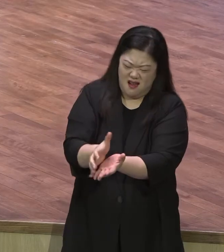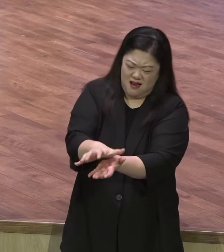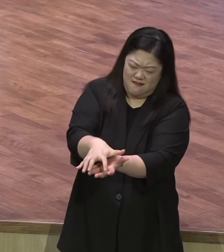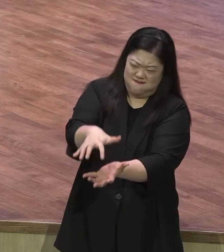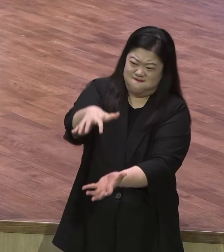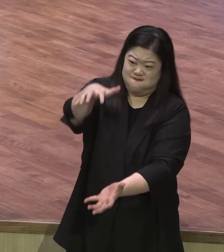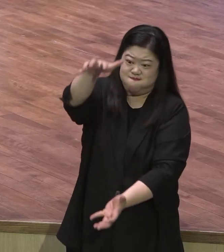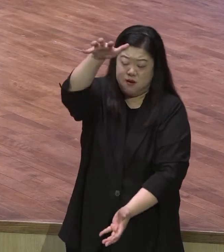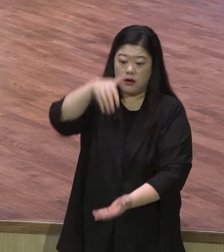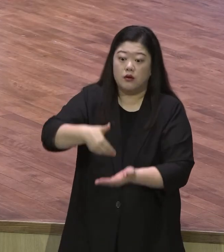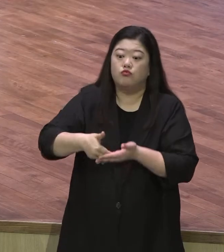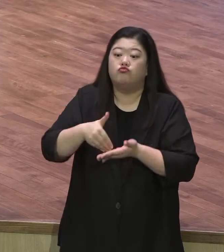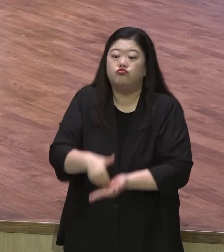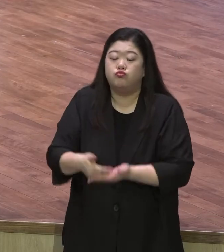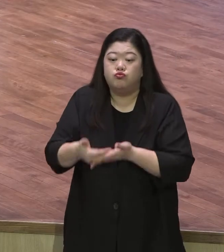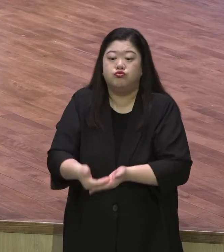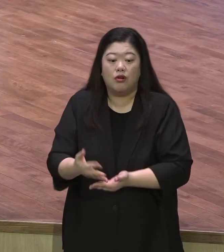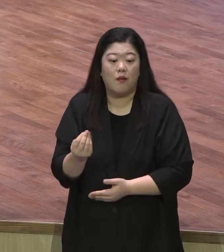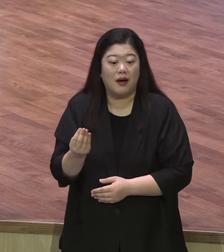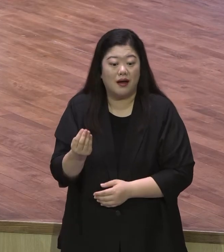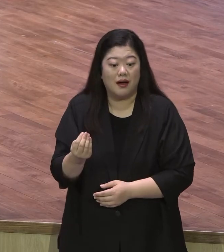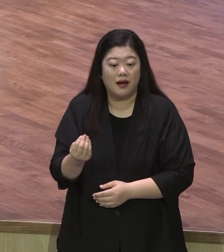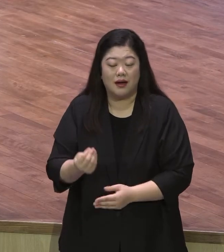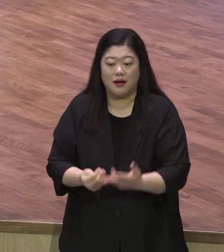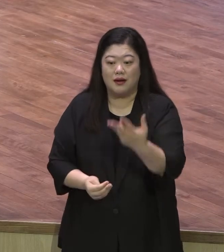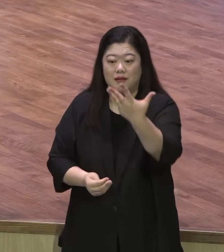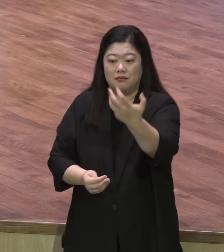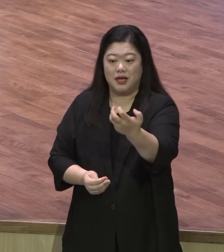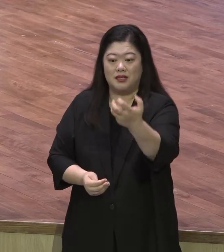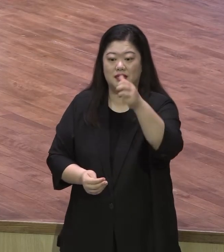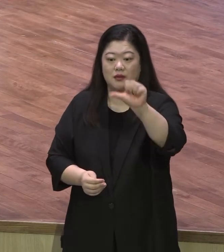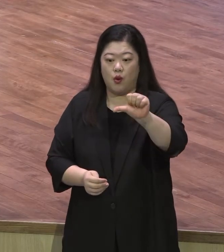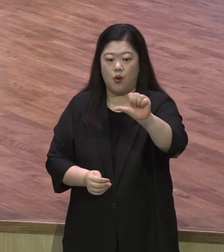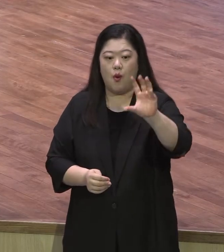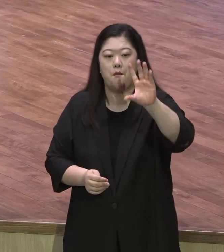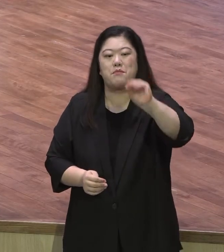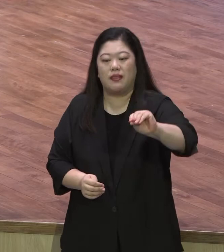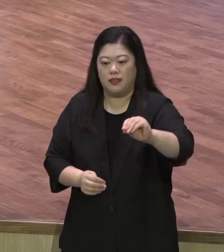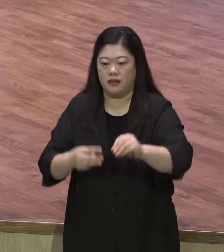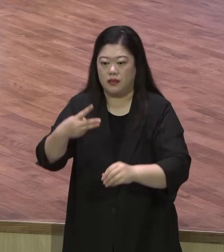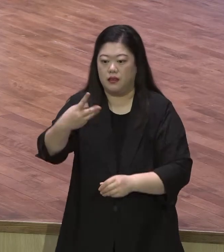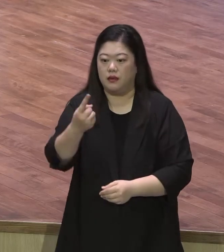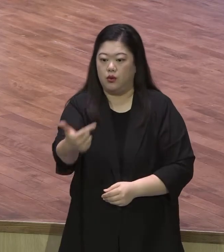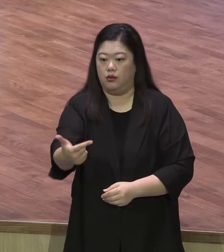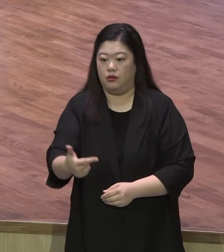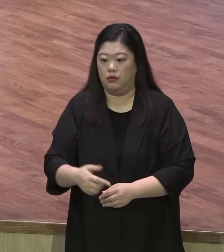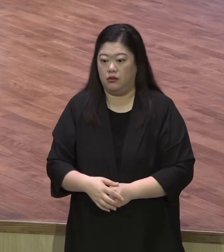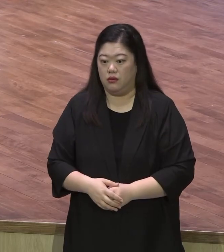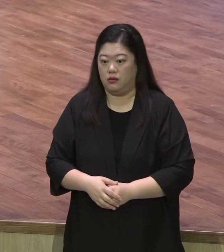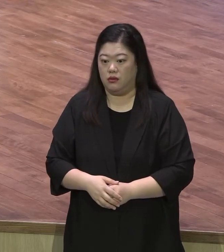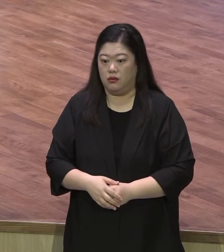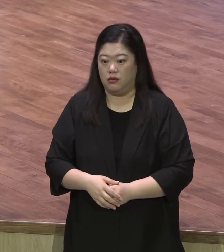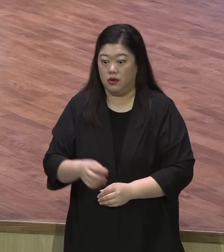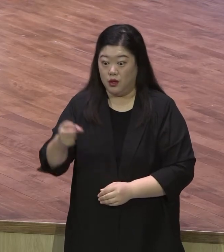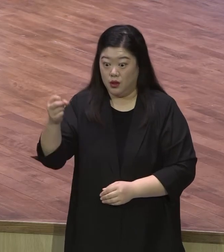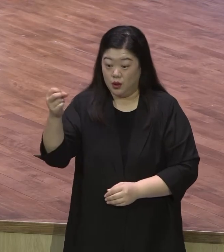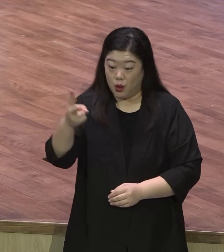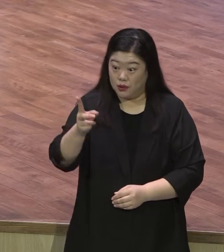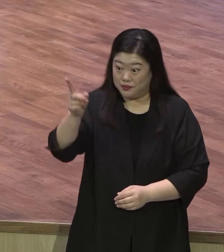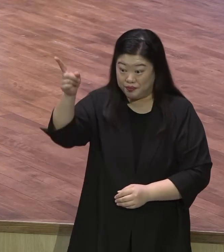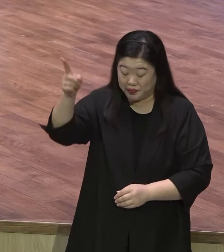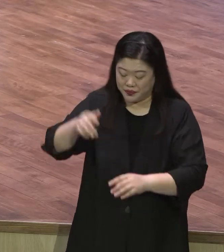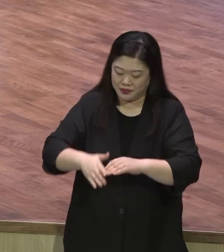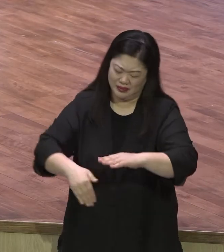무게가 그래요. 85만 톤. 그 하중을 견딜 수 있는 어디 걸 수 있냐. 지하 38m까지